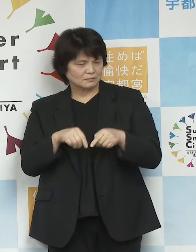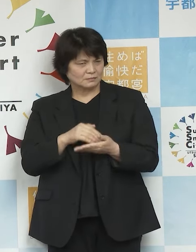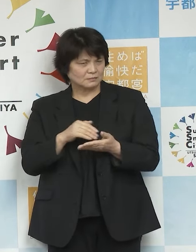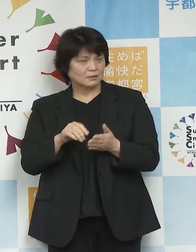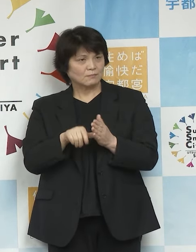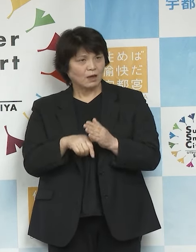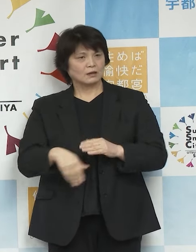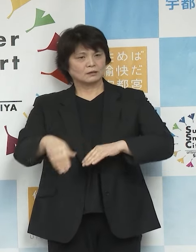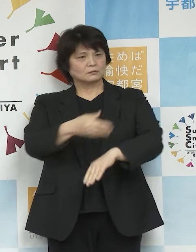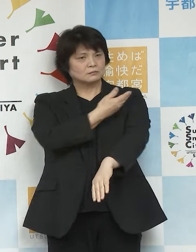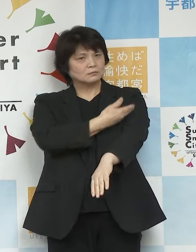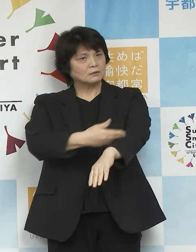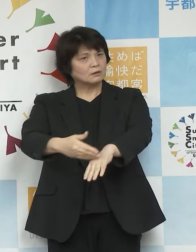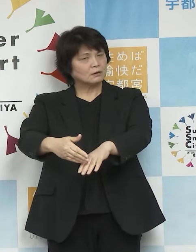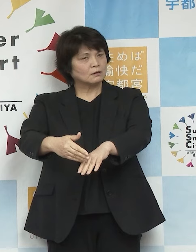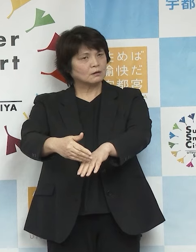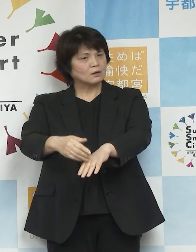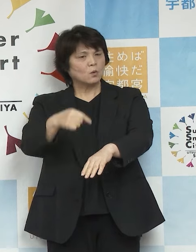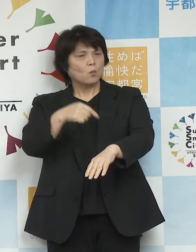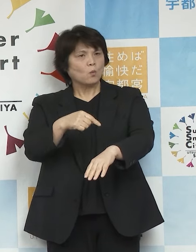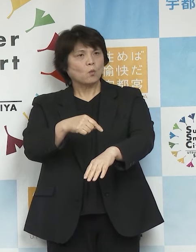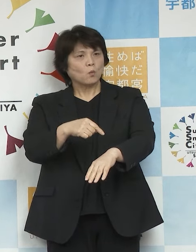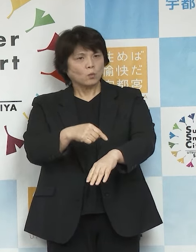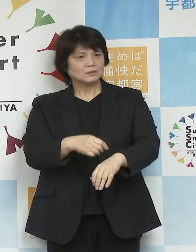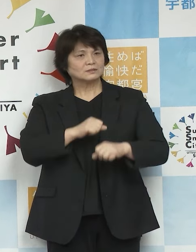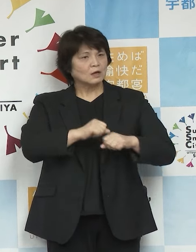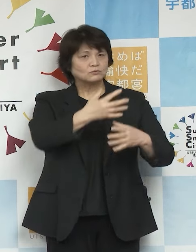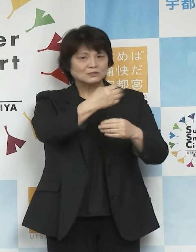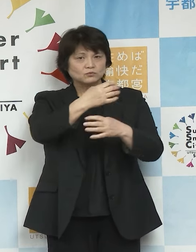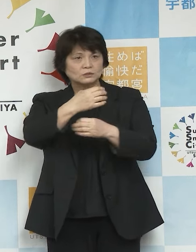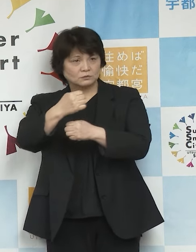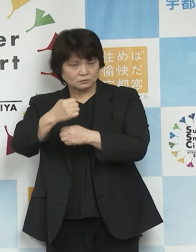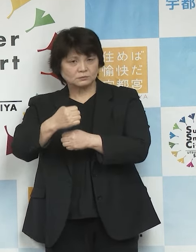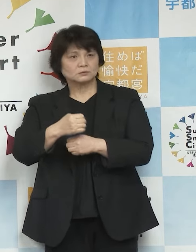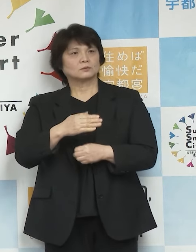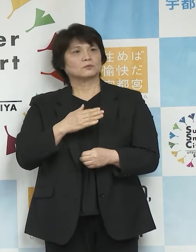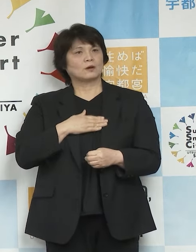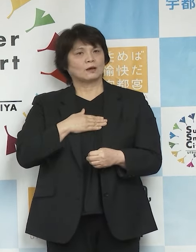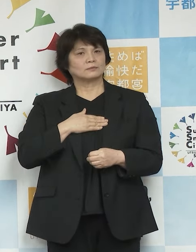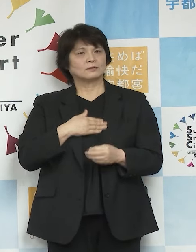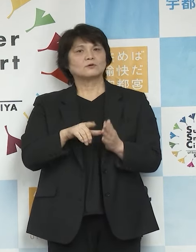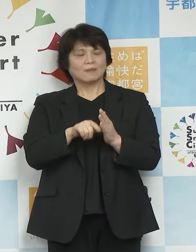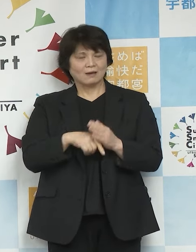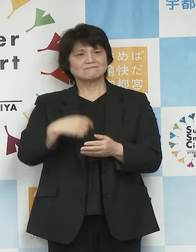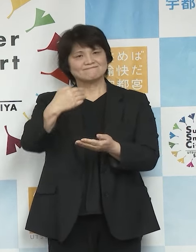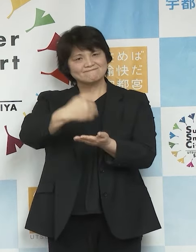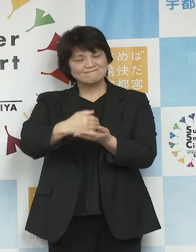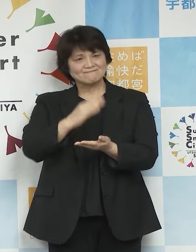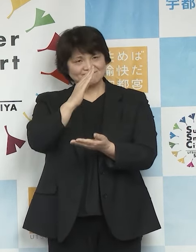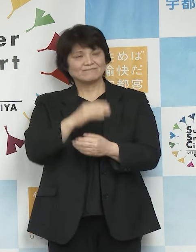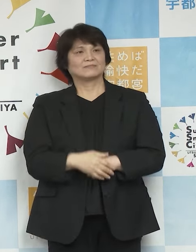スケジュール感、何をやっていくのがいつなのかっていうのは分かっていることを教えてください。あともう一